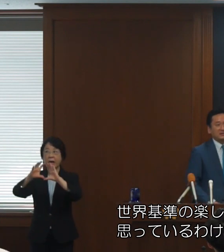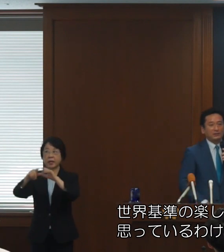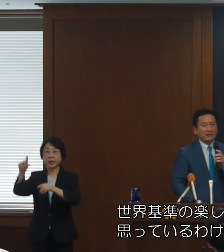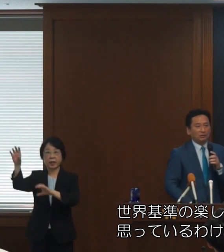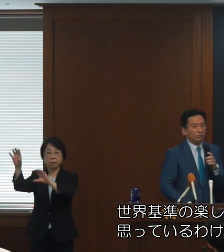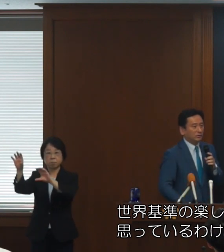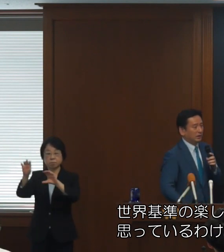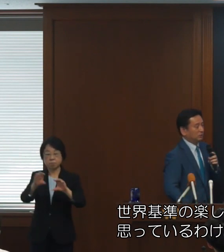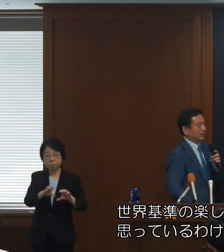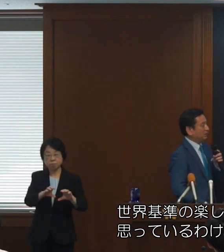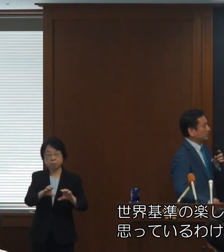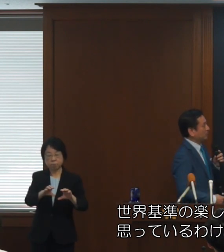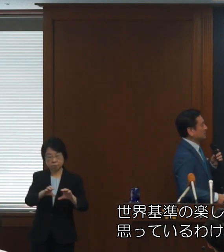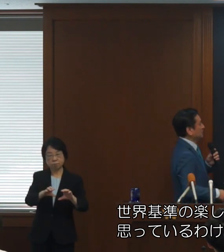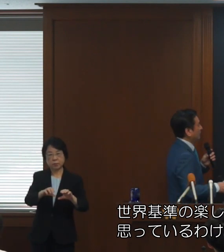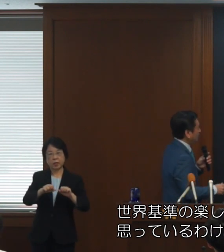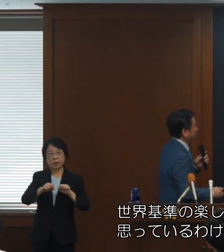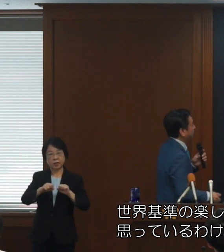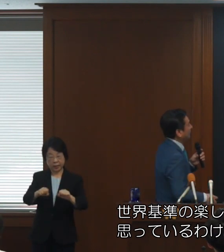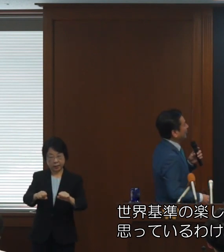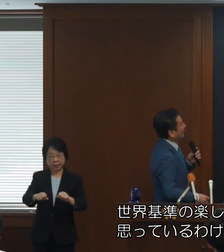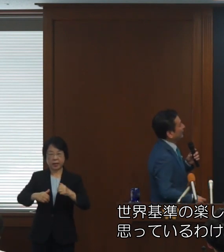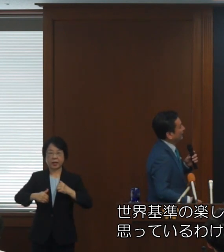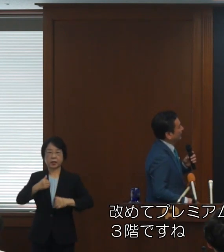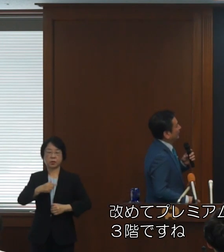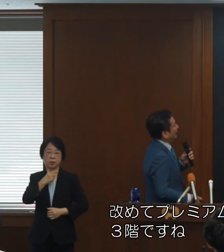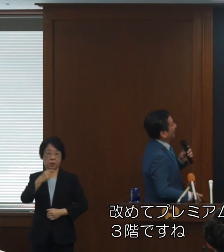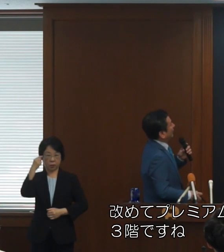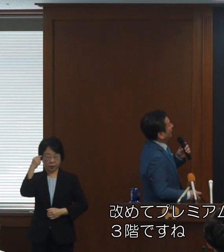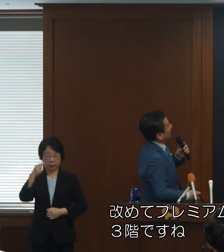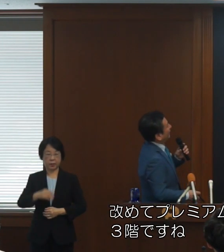さらに始めたいと思っているわけでございます